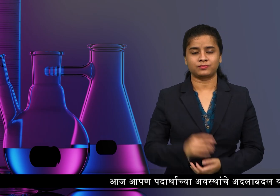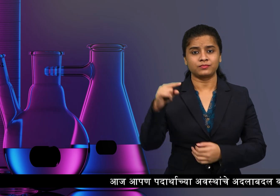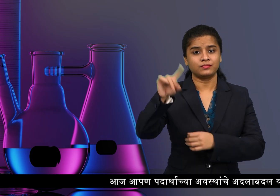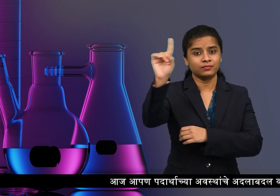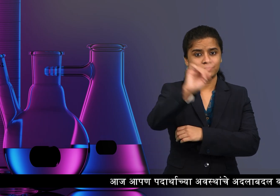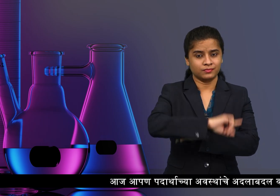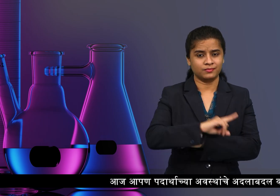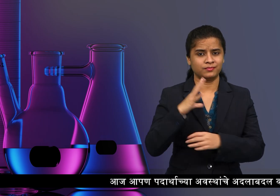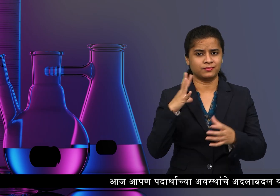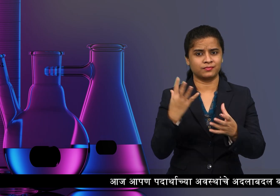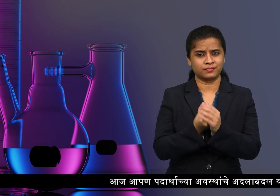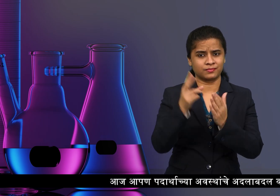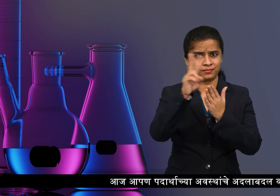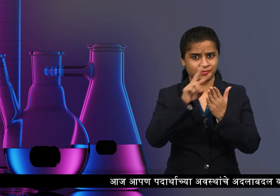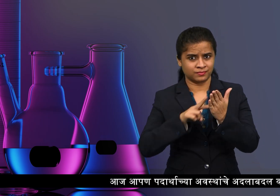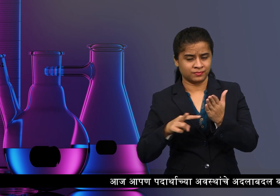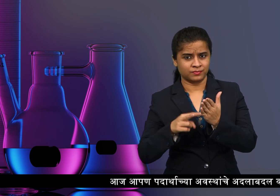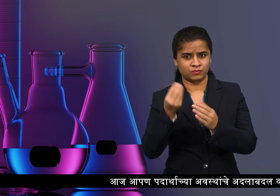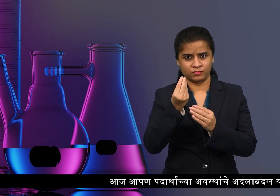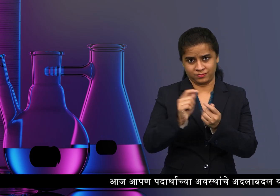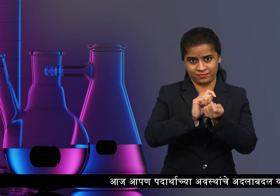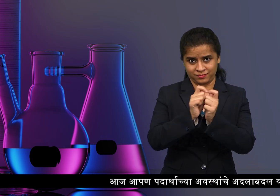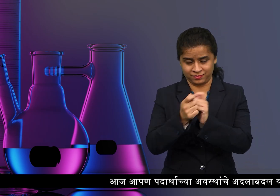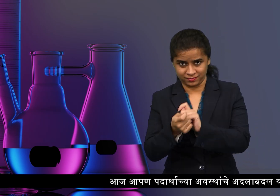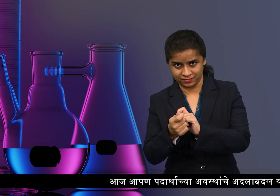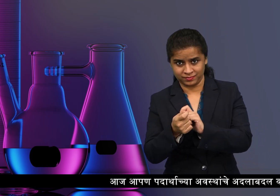आज आपण पदार्थांच्या अवस्थांचे अदलाबदल वाचूया.